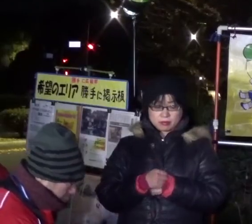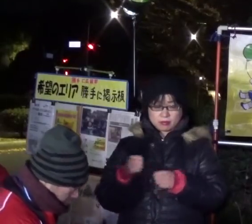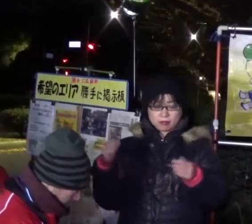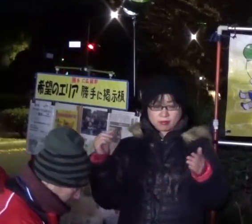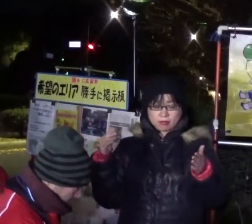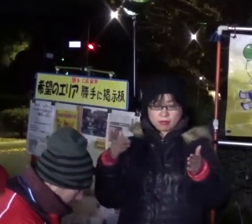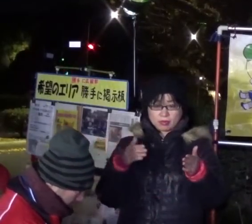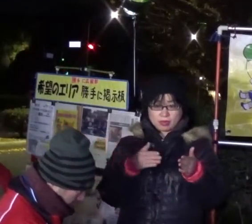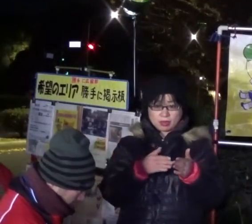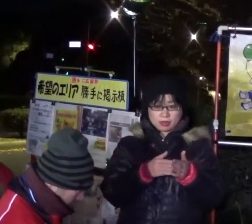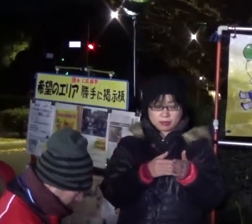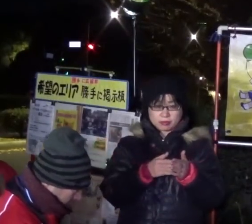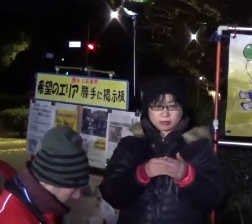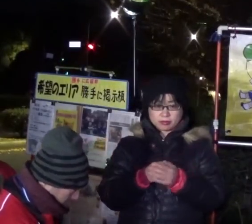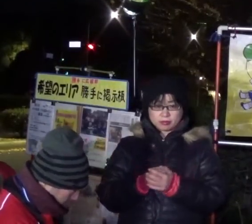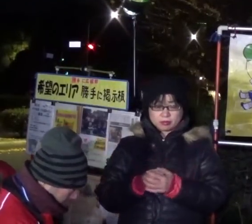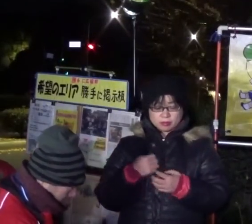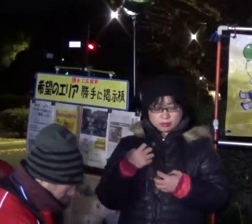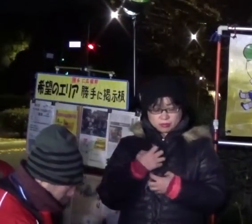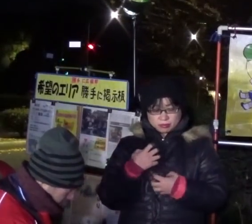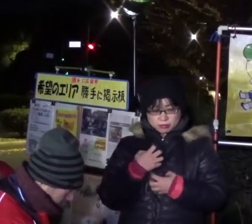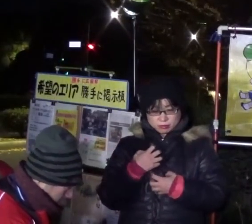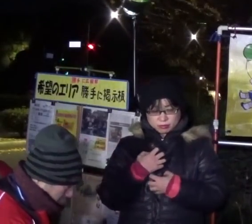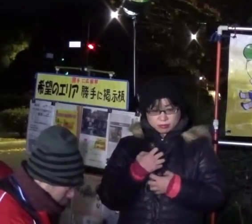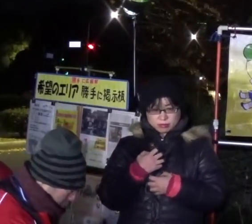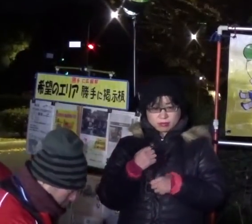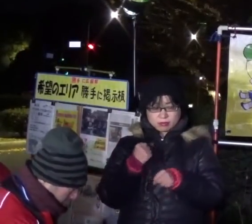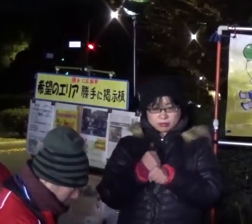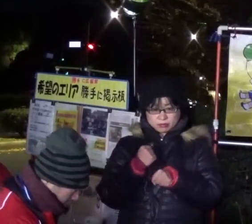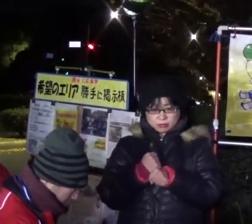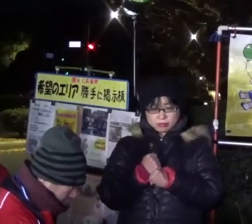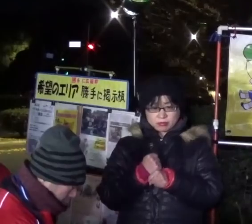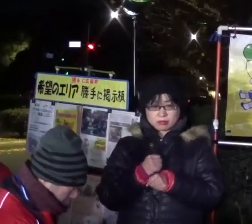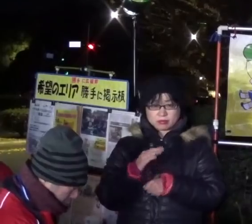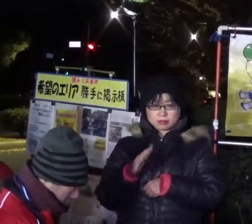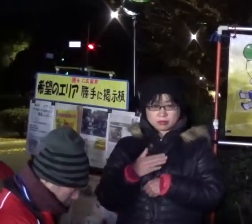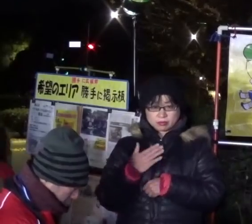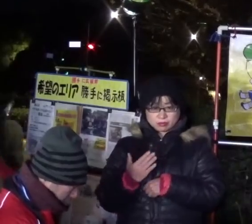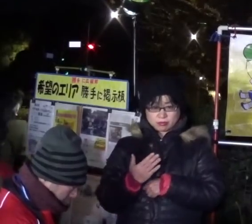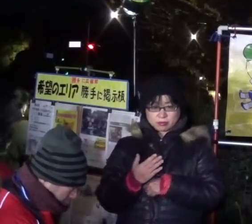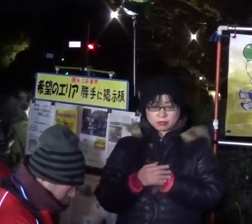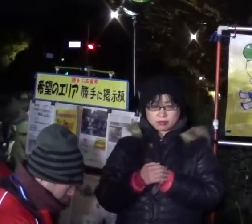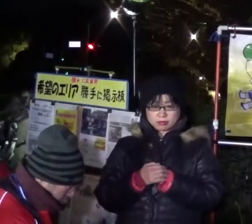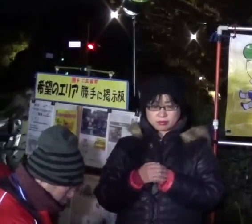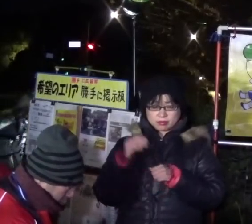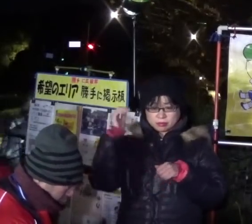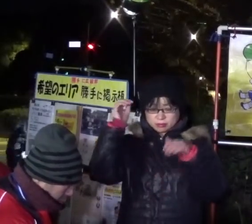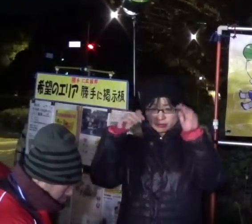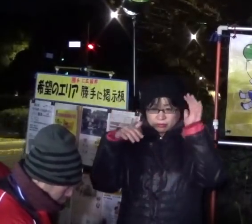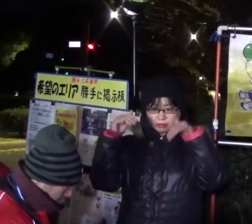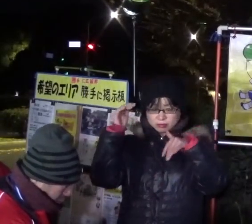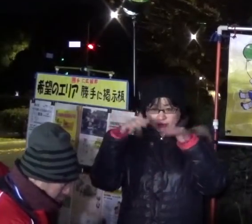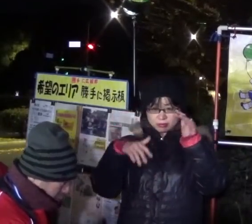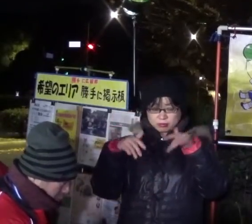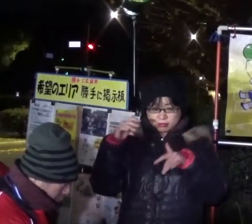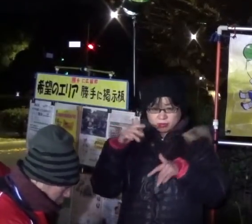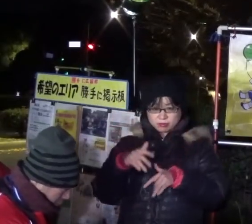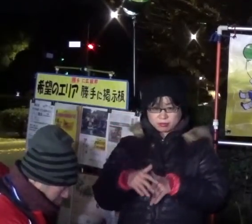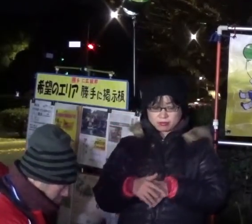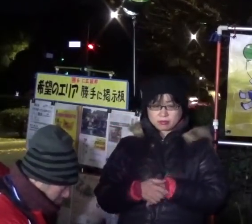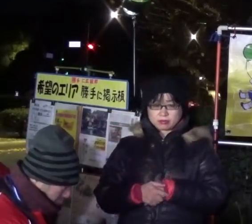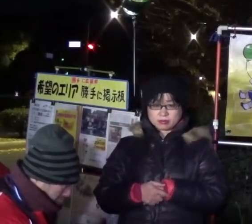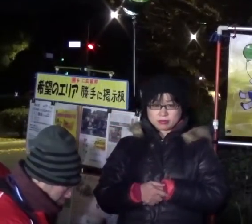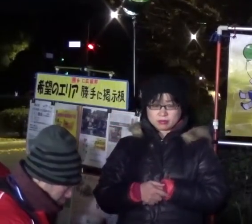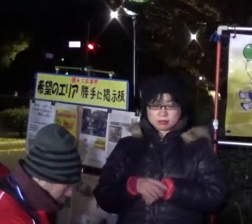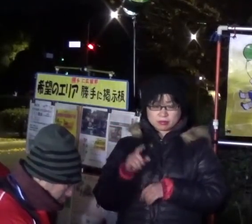は辛い午後だけど、雨粒が打ちつける